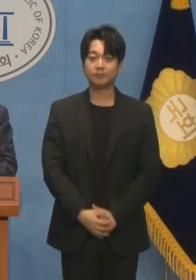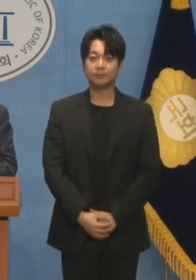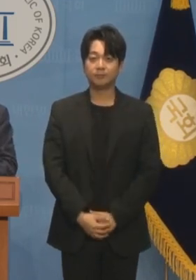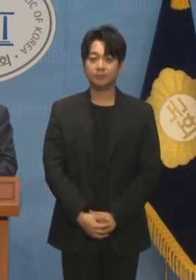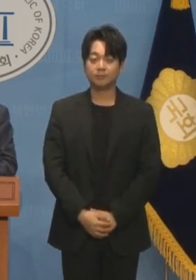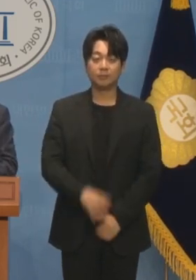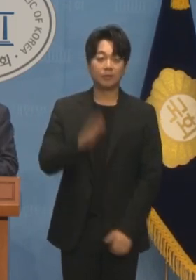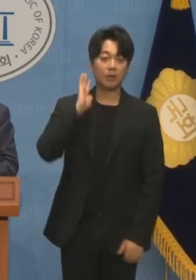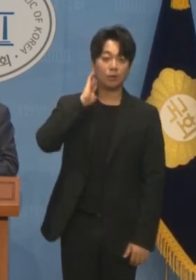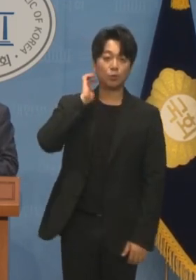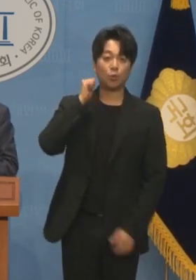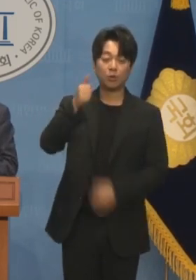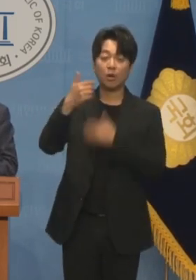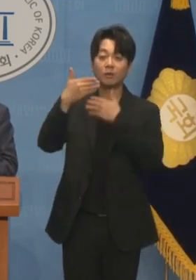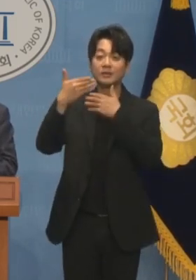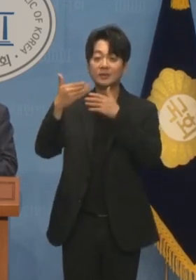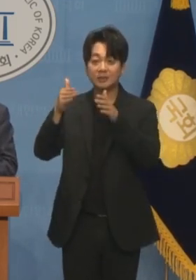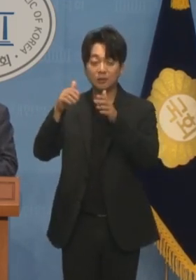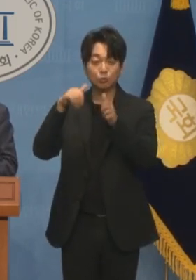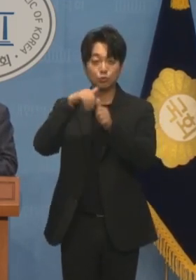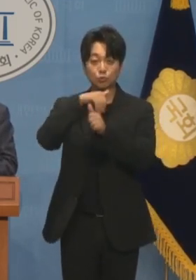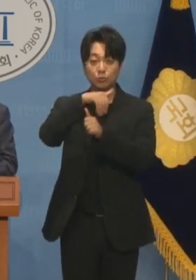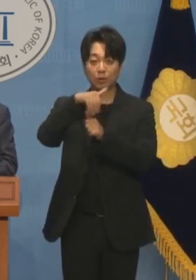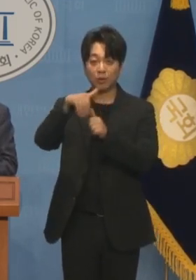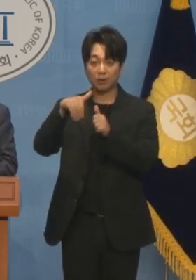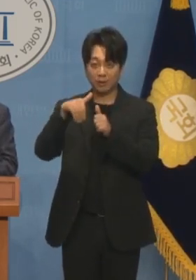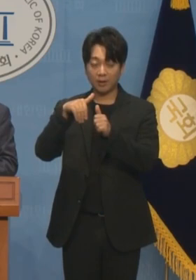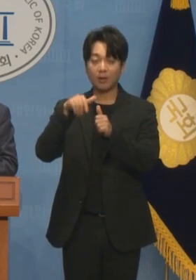대통령실로 사용하는 국방부 청사가